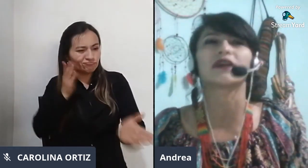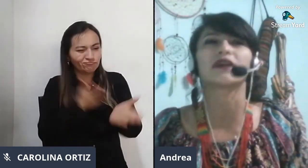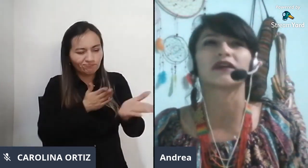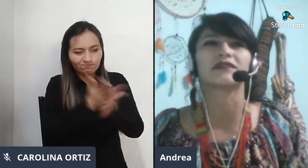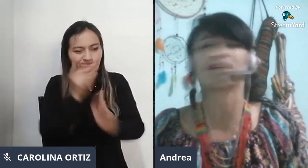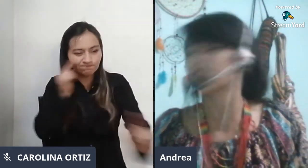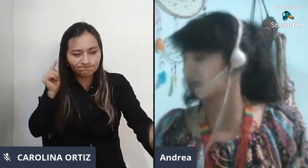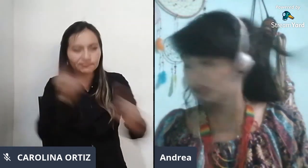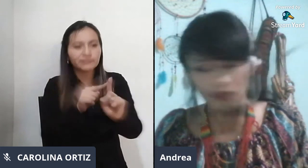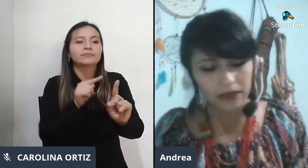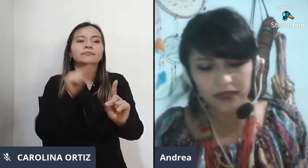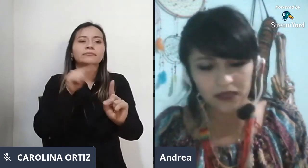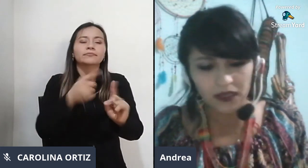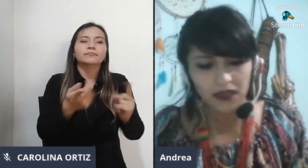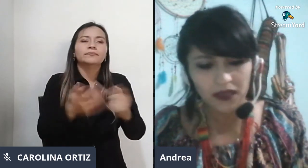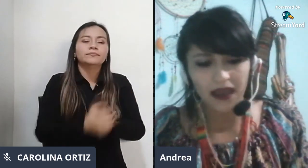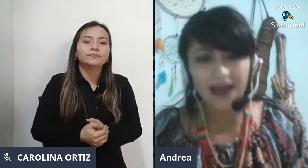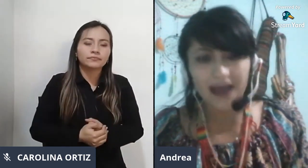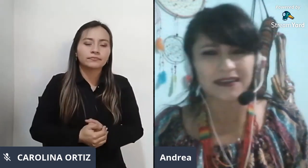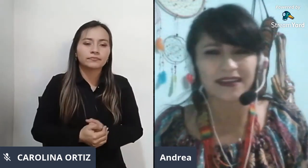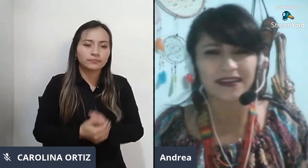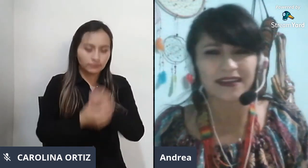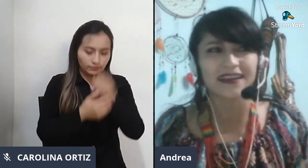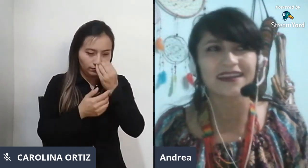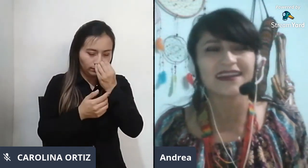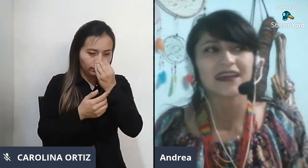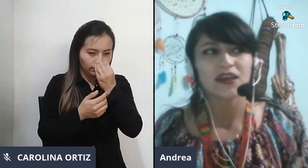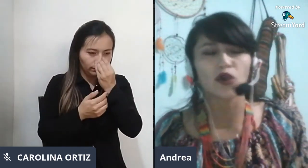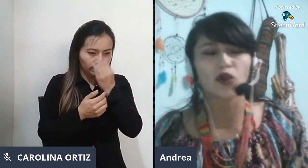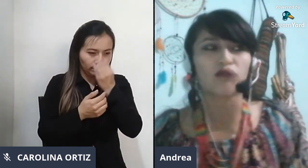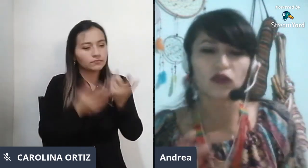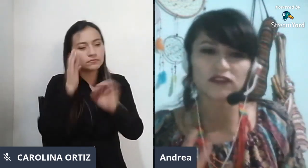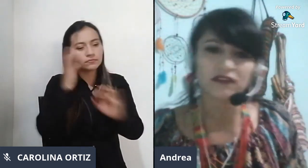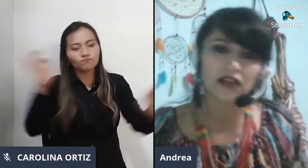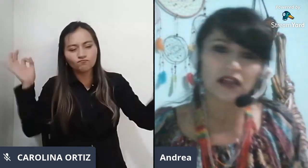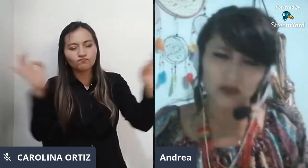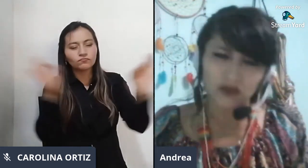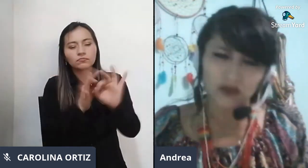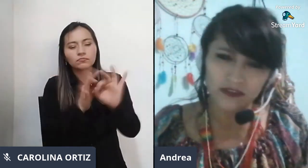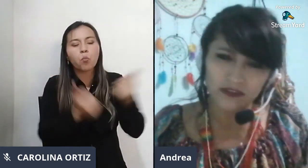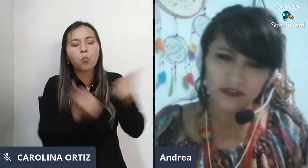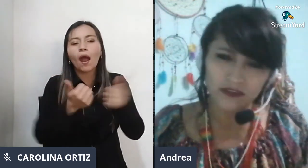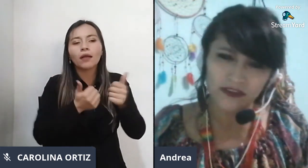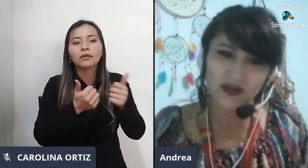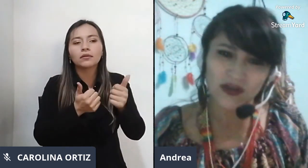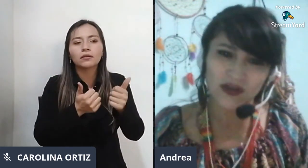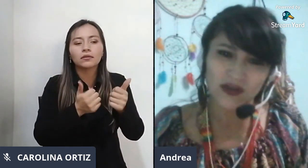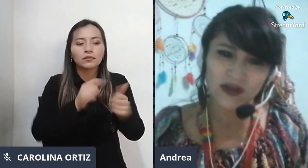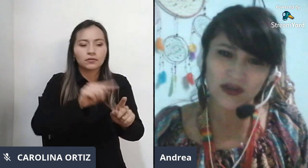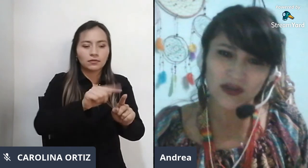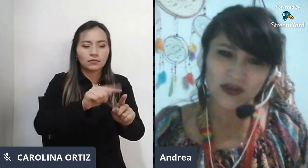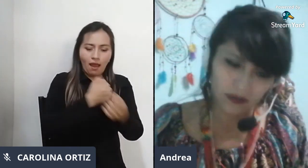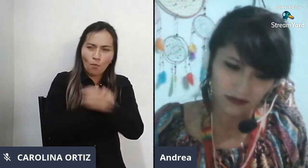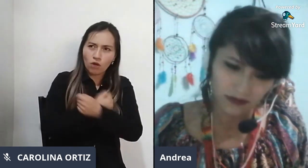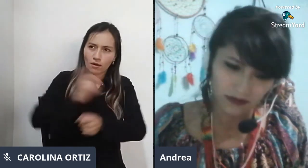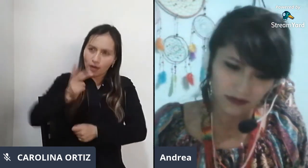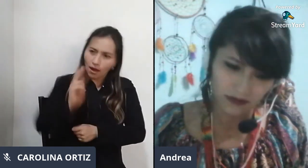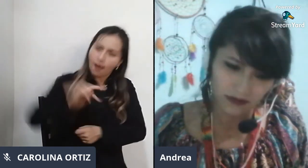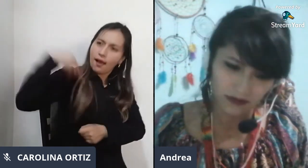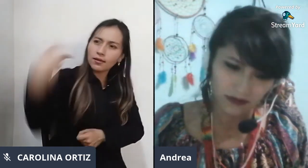definitivamente a tener como foco central de todo nuestro ejercicio el amor por el otro, la